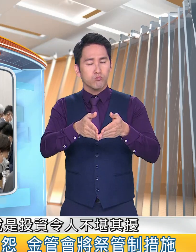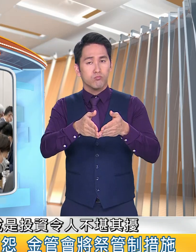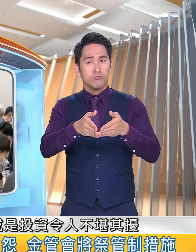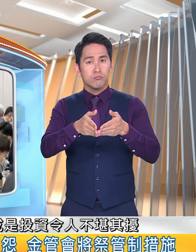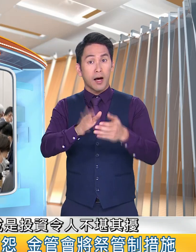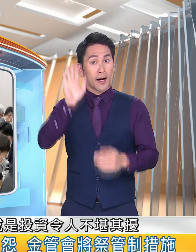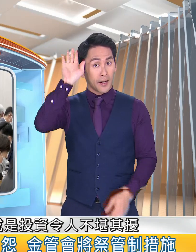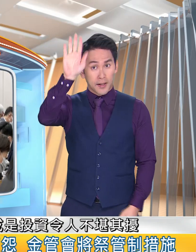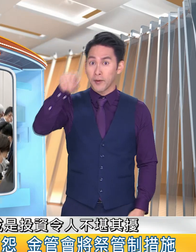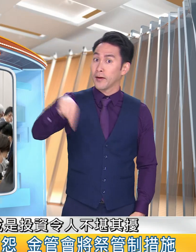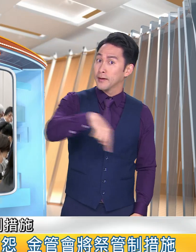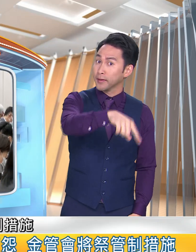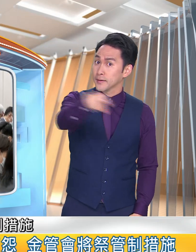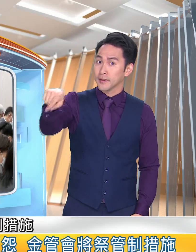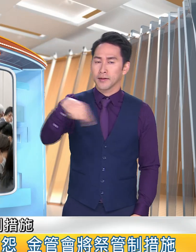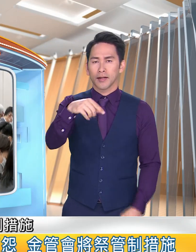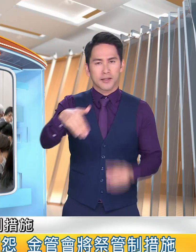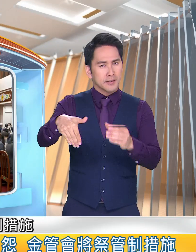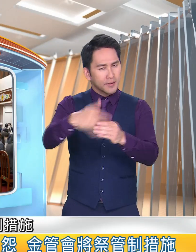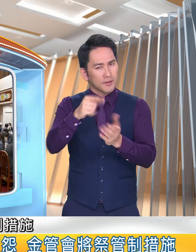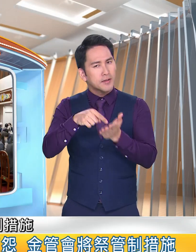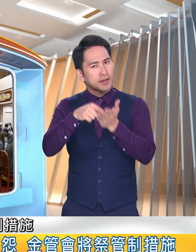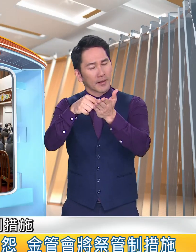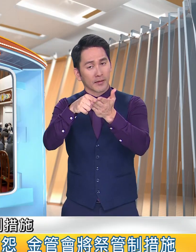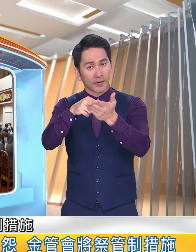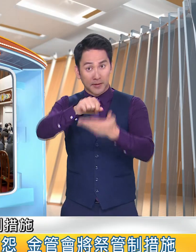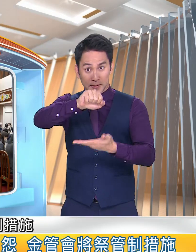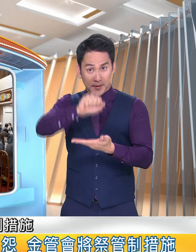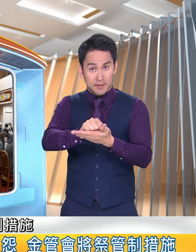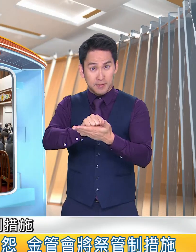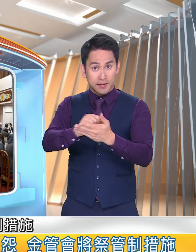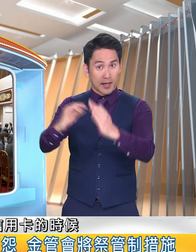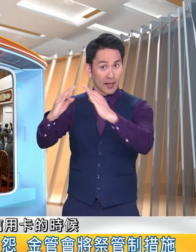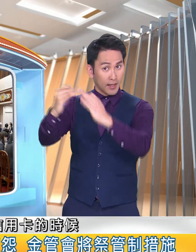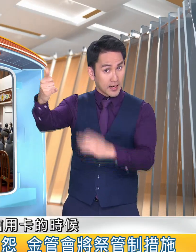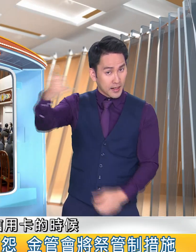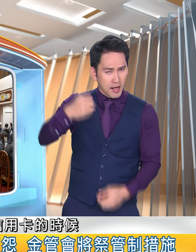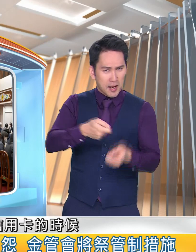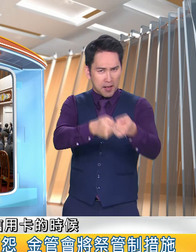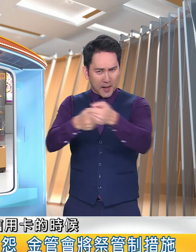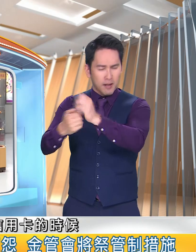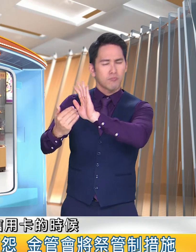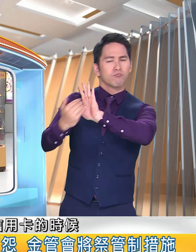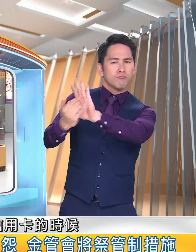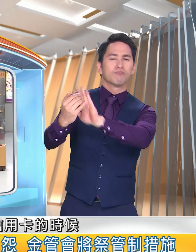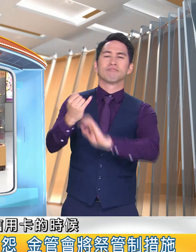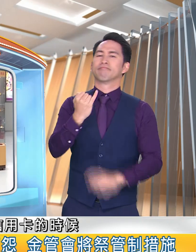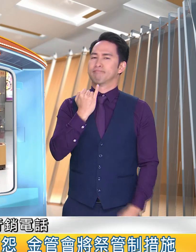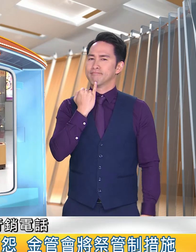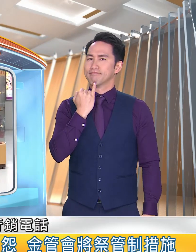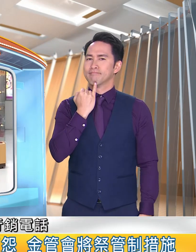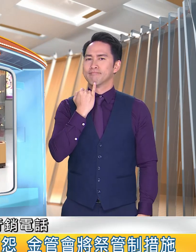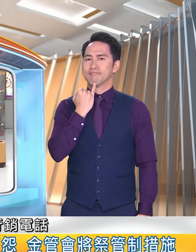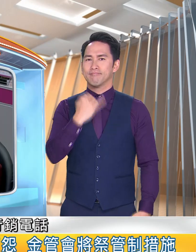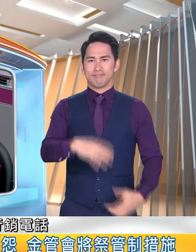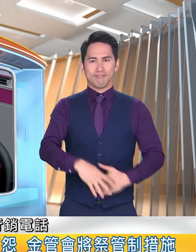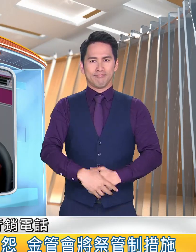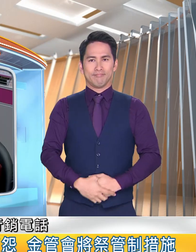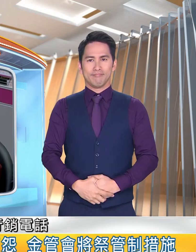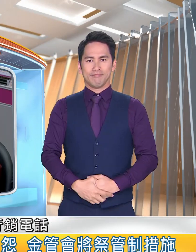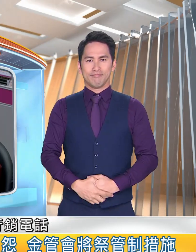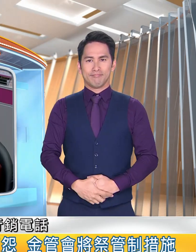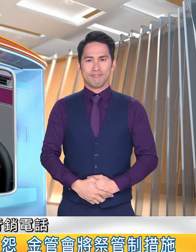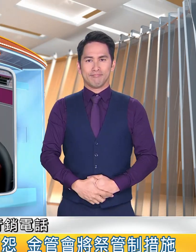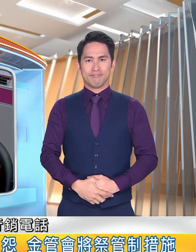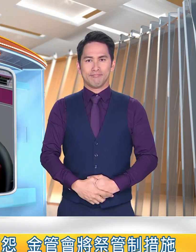堪其扰。金管会将祭出管制措施，未来民众在办理信用卡的时候可以标注不接受